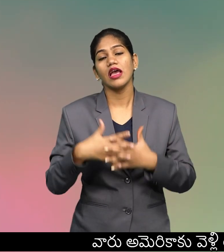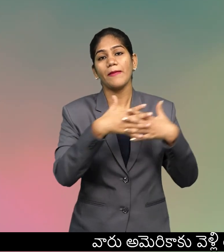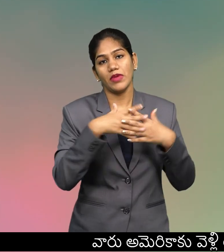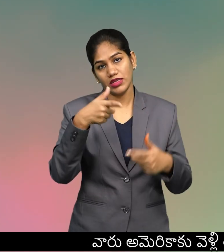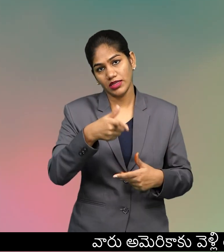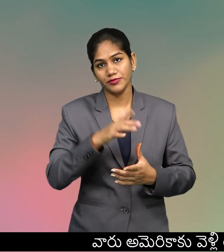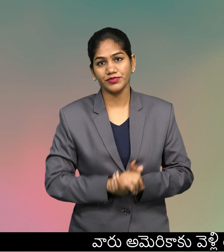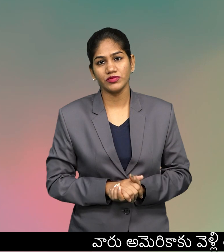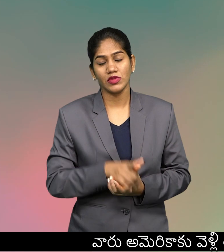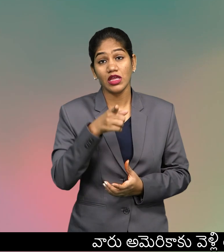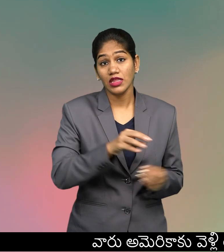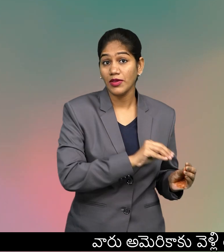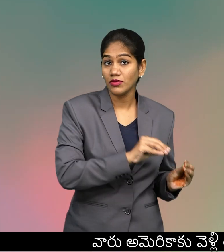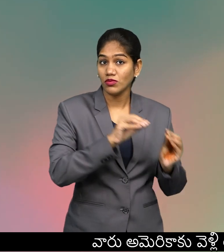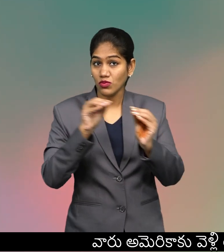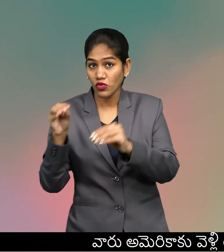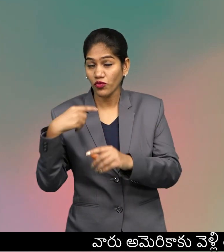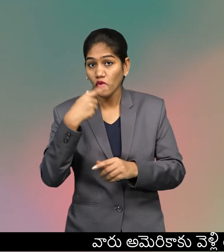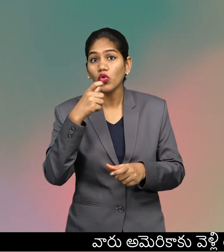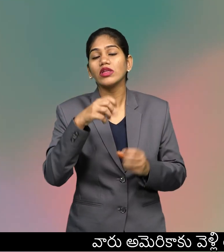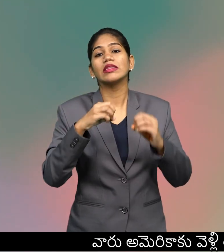వారు అమెరికాకు వెళ్లి అక్కడ భూములు సాగు చేయడం,